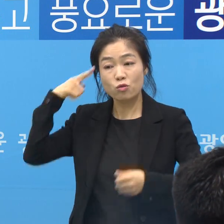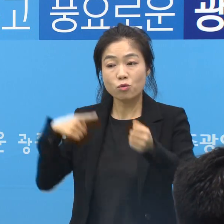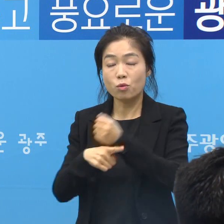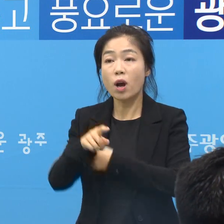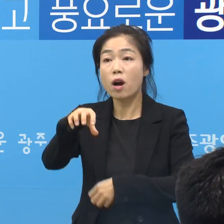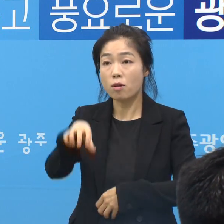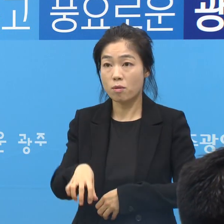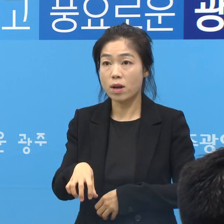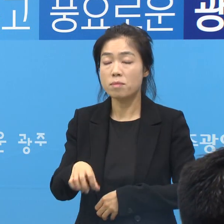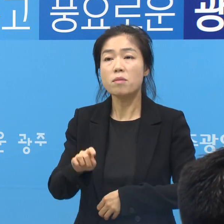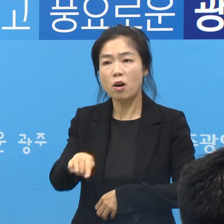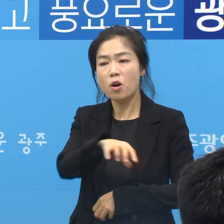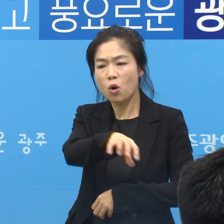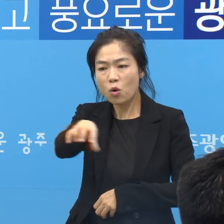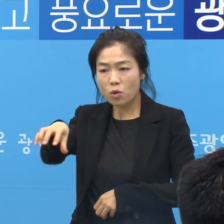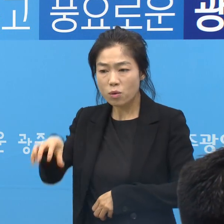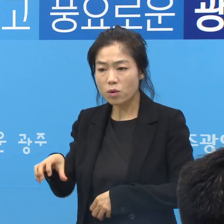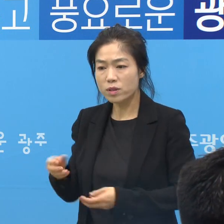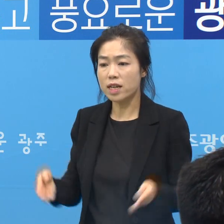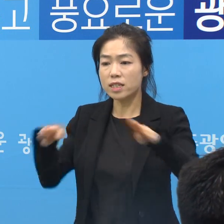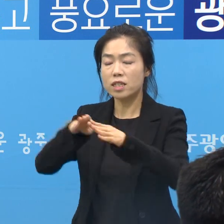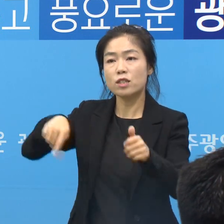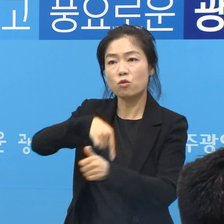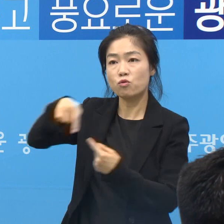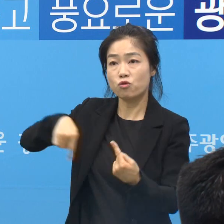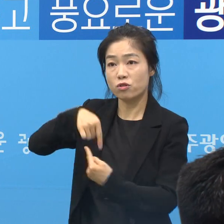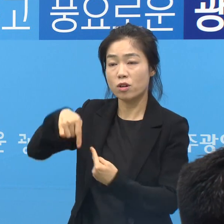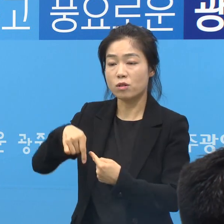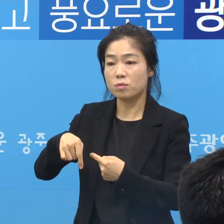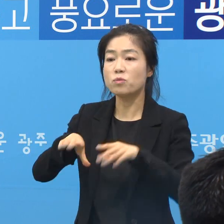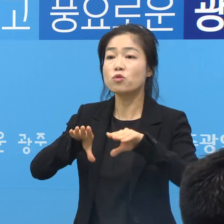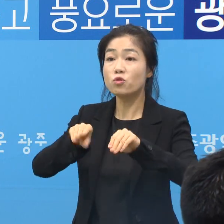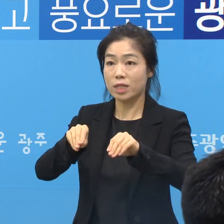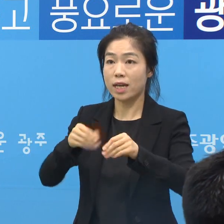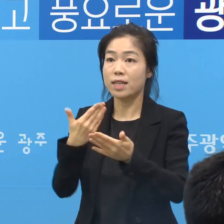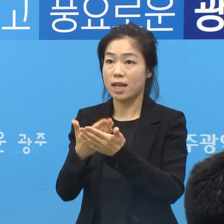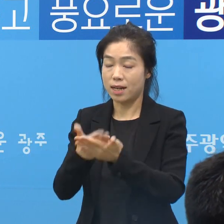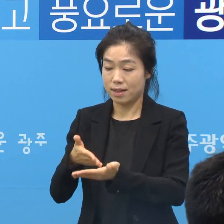국립광주과학관 이런 데 시설 운영을 중단하도록